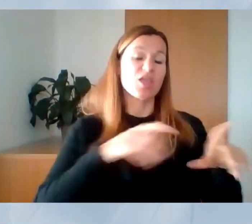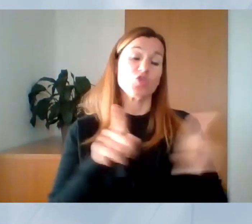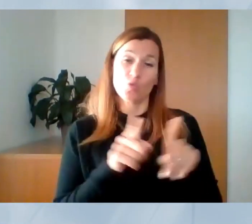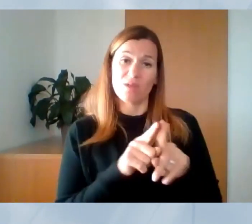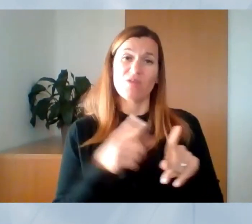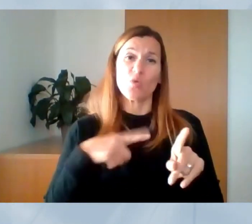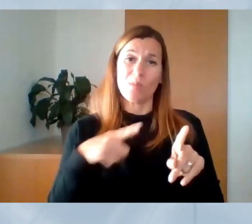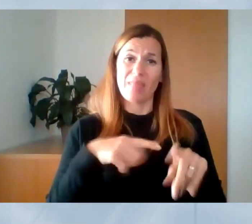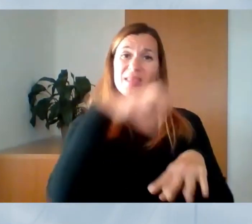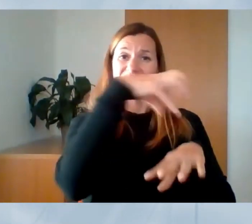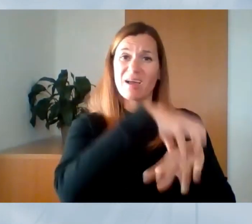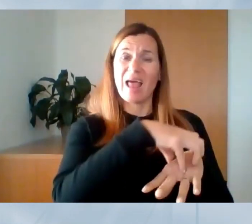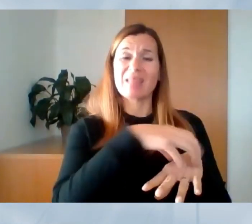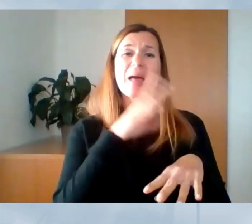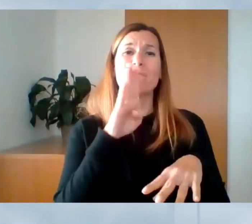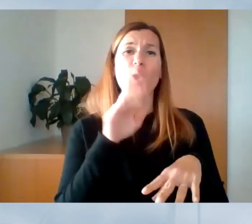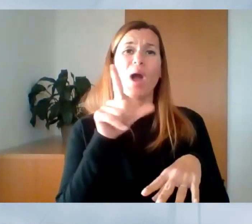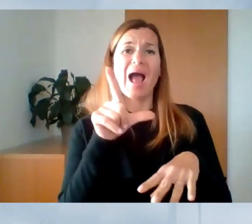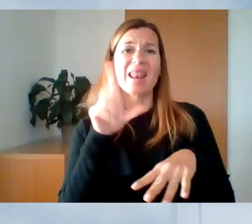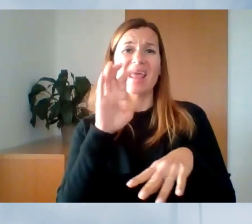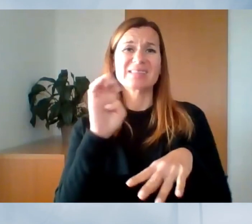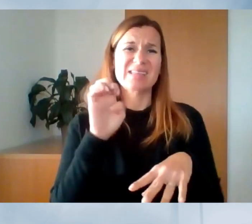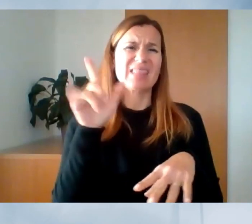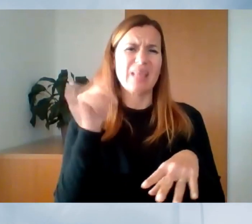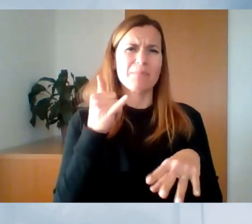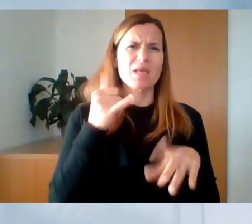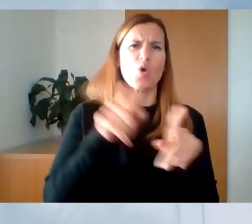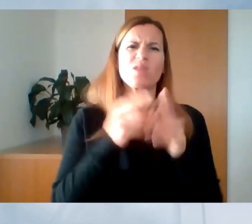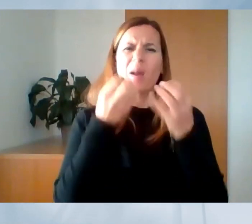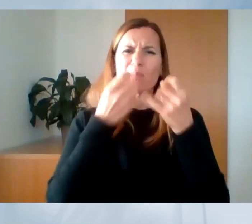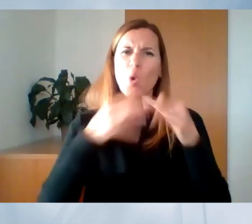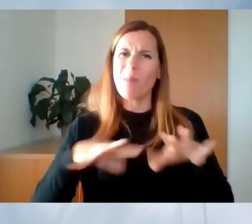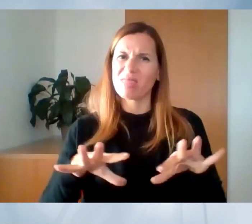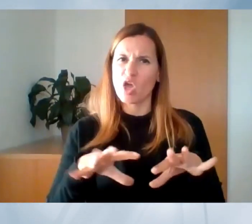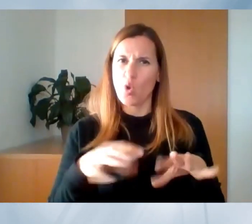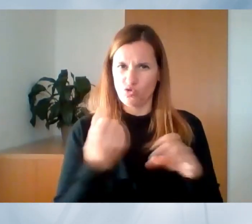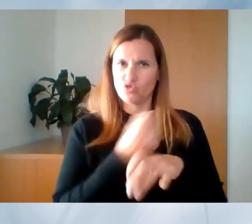Ljubljani, v gradu na Bokavceh, ki je zdaj tak razpadajoč.